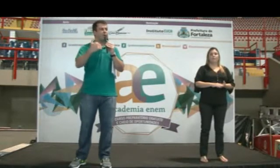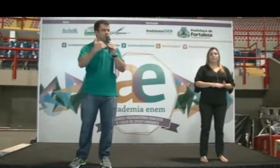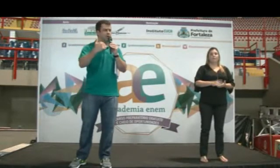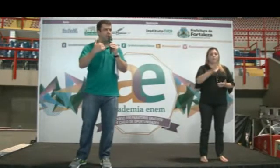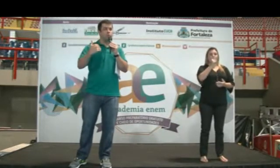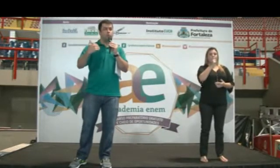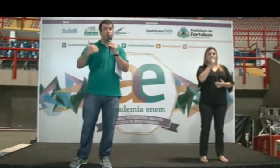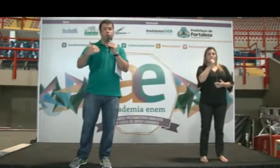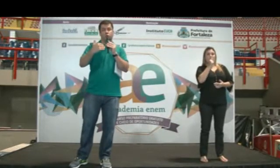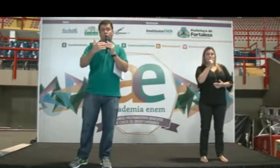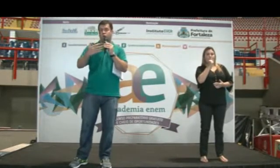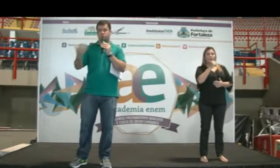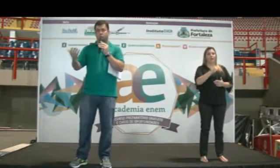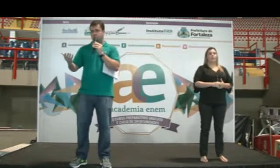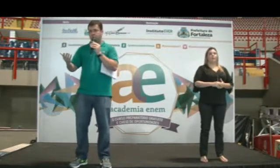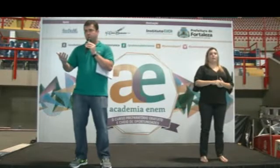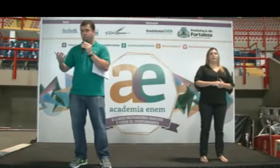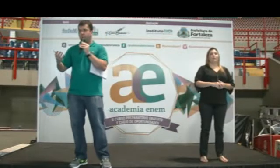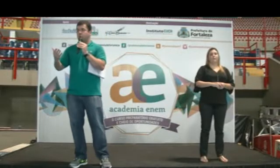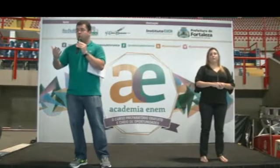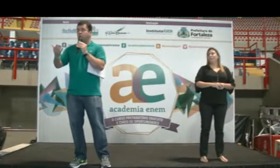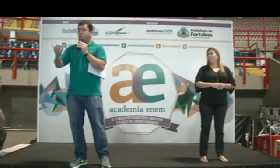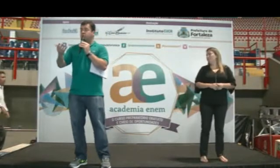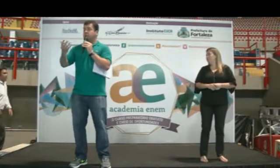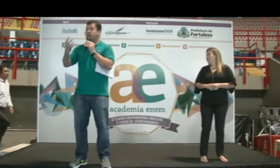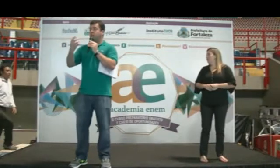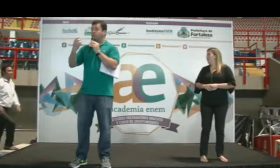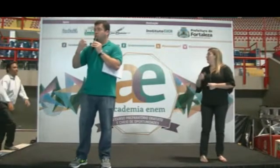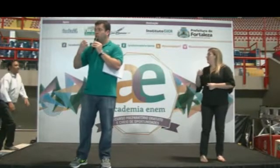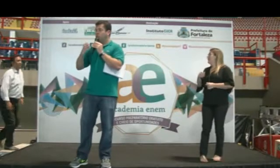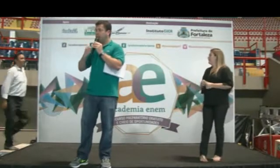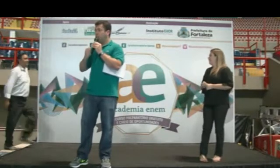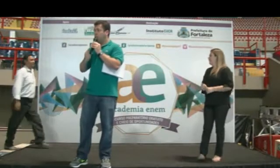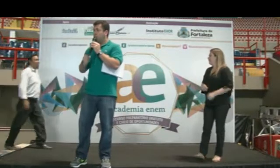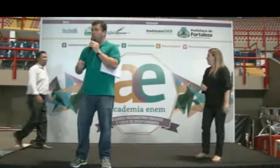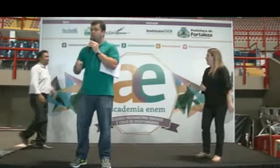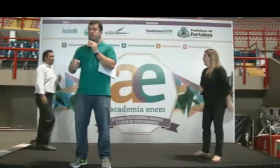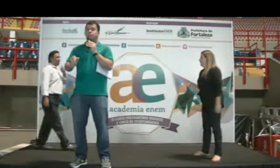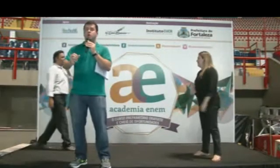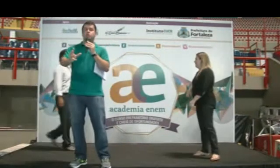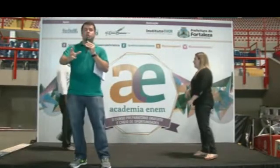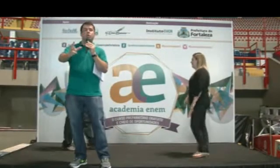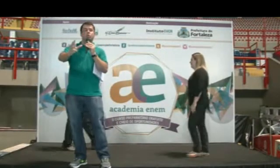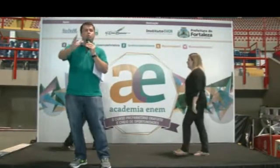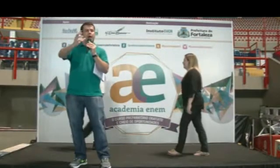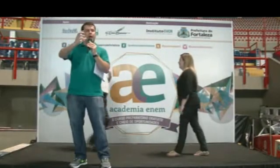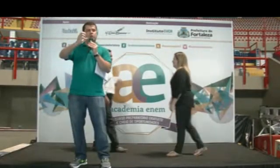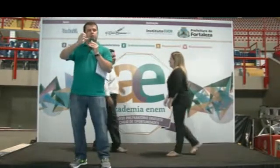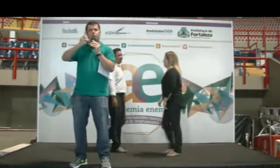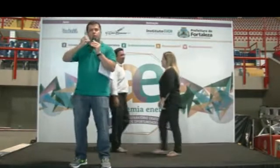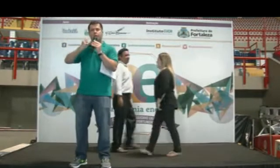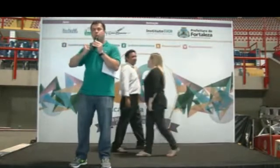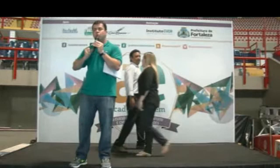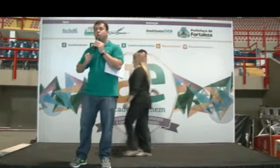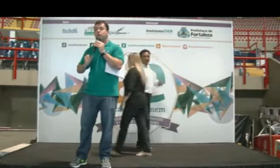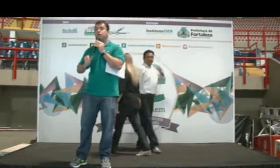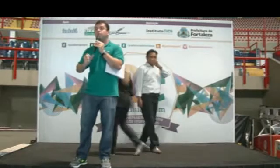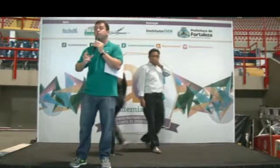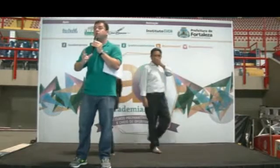ciclo da água, que é o ciclo hidrológico, por exemplo, você absorve calor e emite calor.